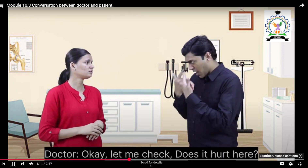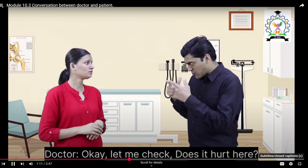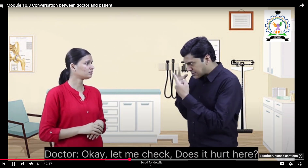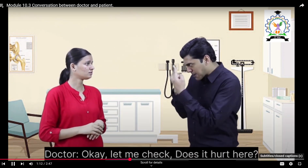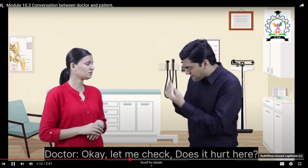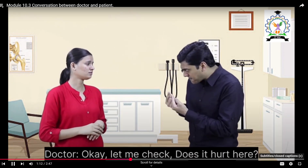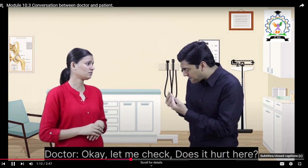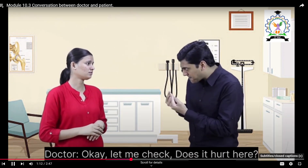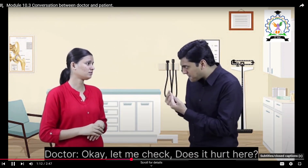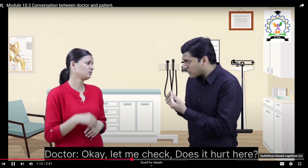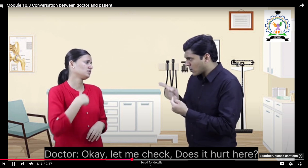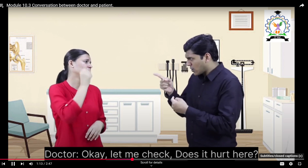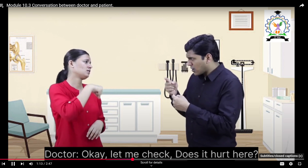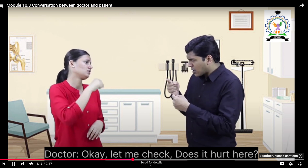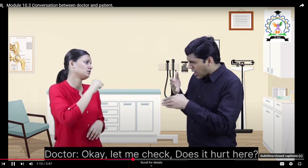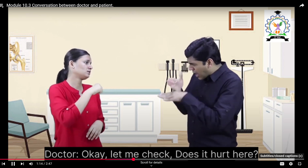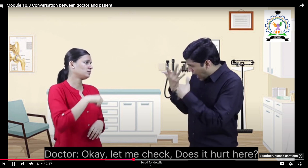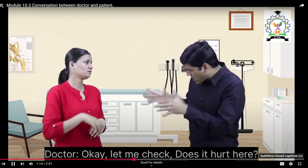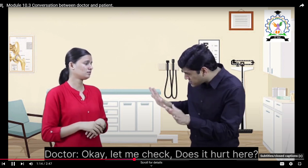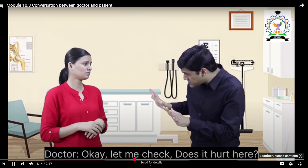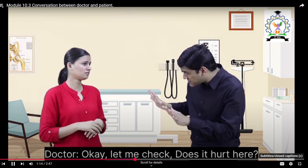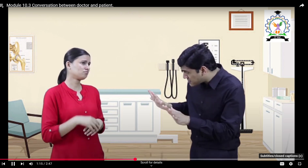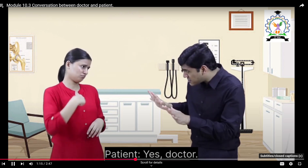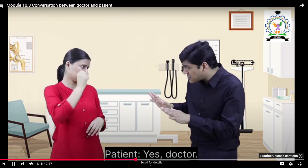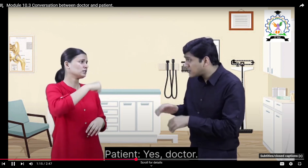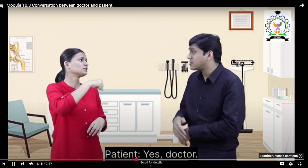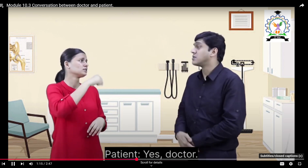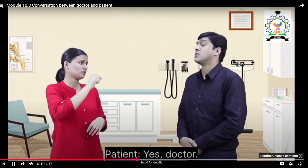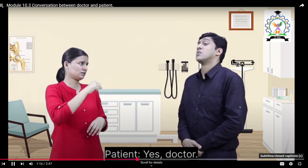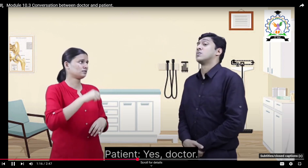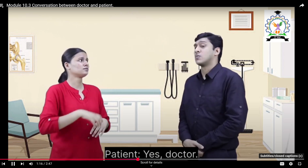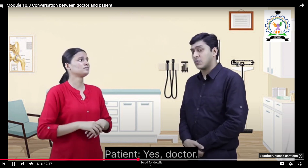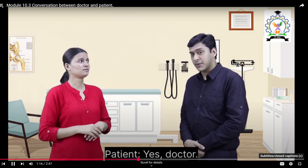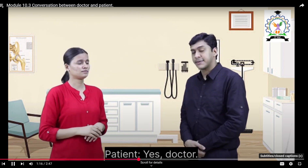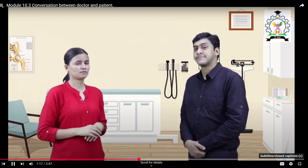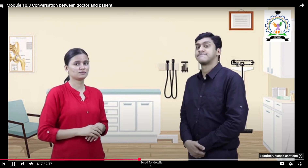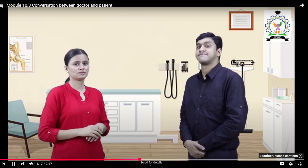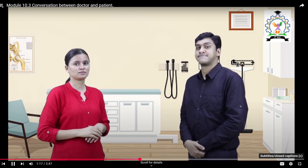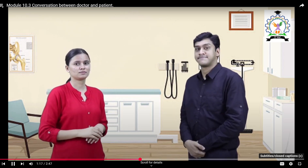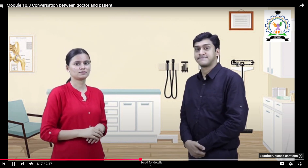अच्छा, मैं चेक करूं? और कहीं दर्द हो रहा है क्या आपको? जी डॉक्टर।